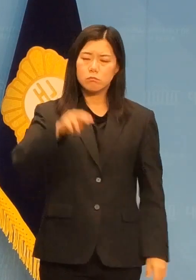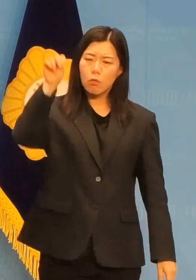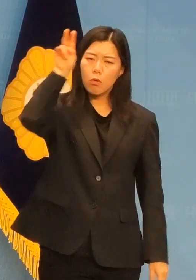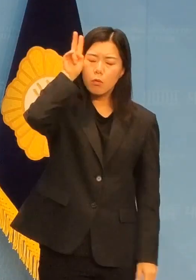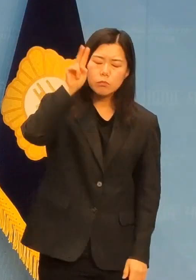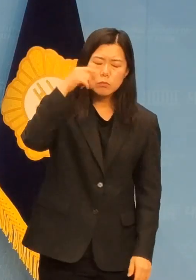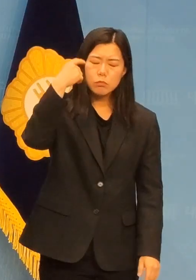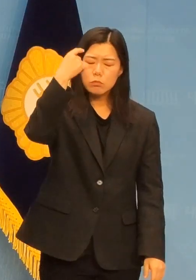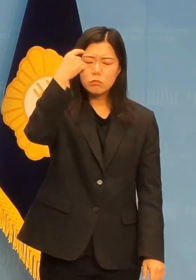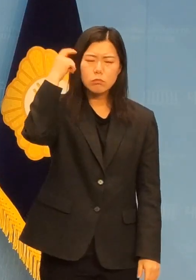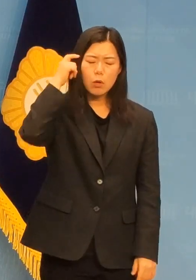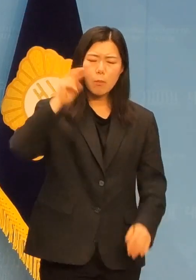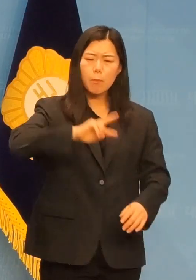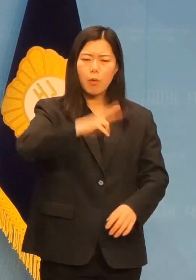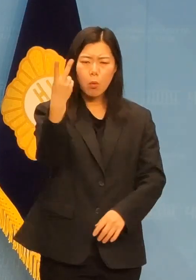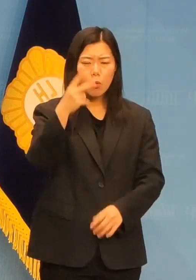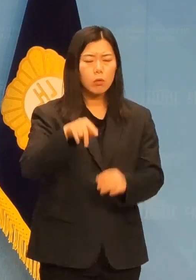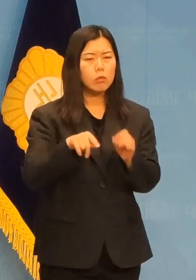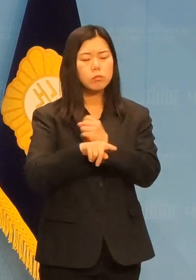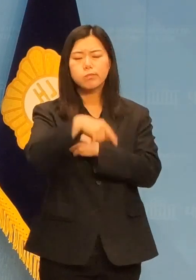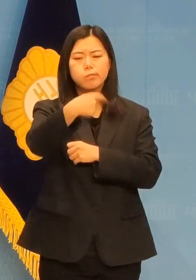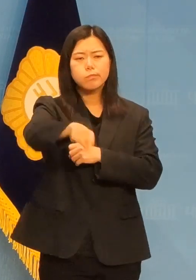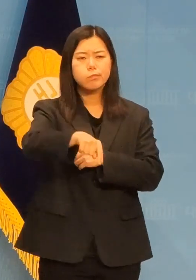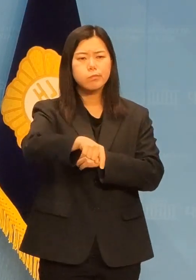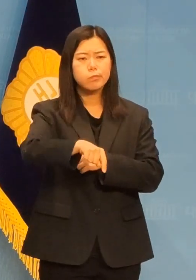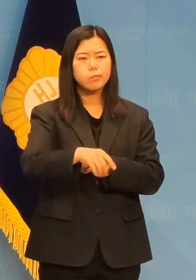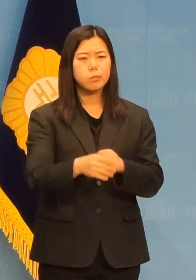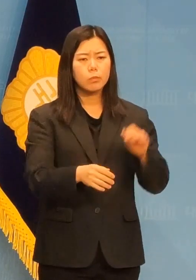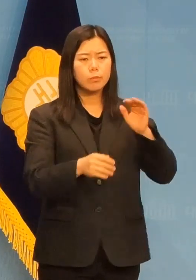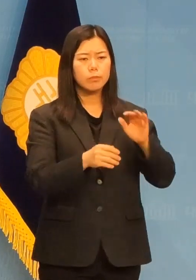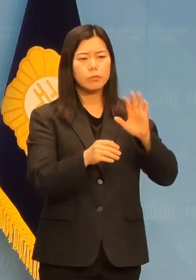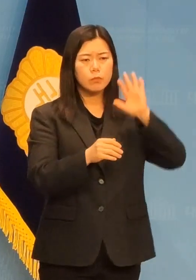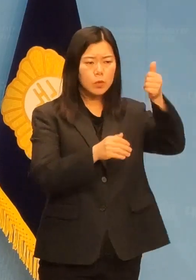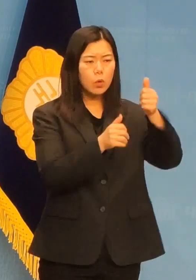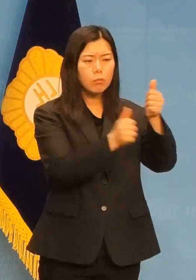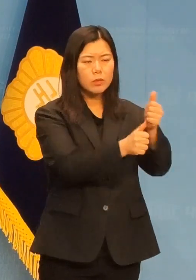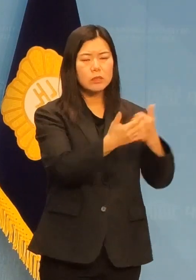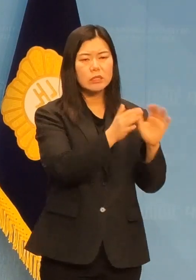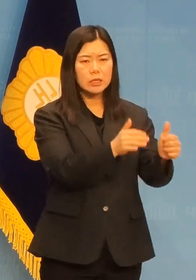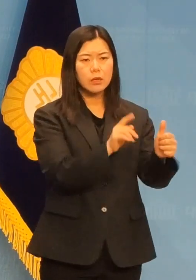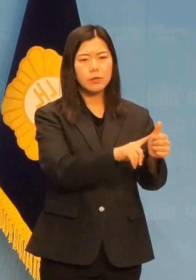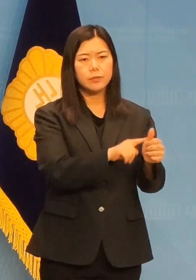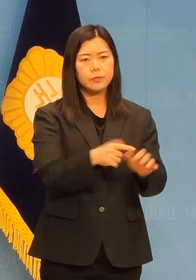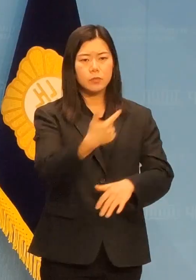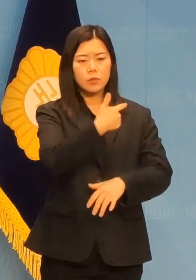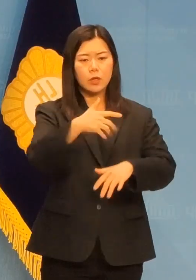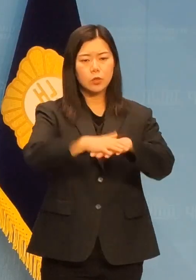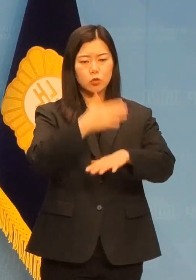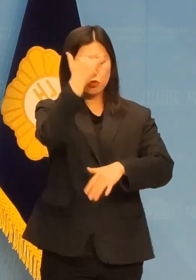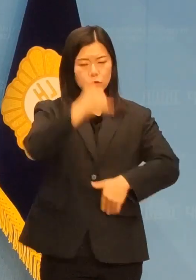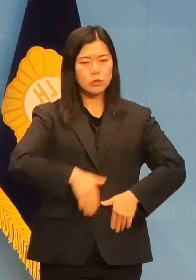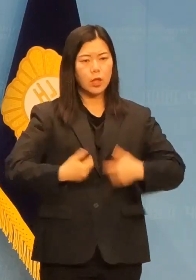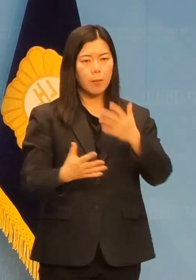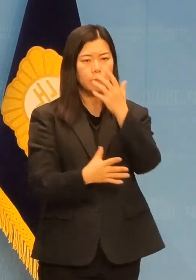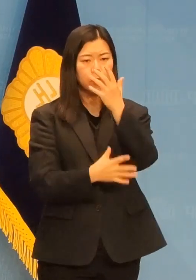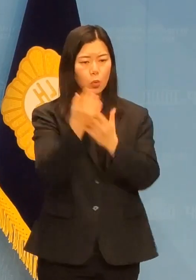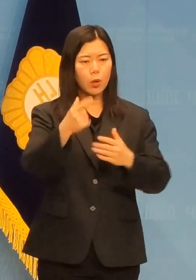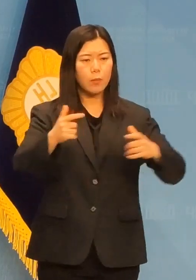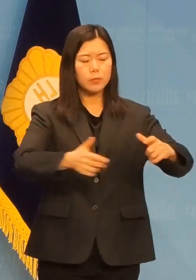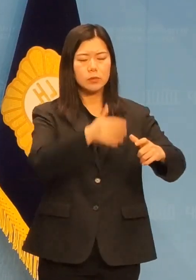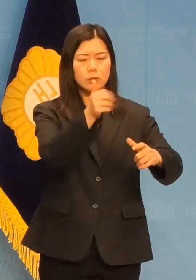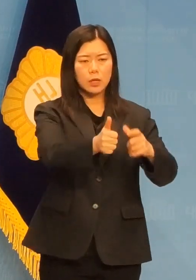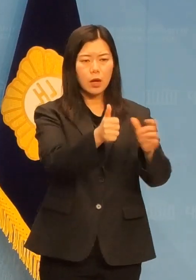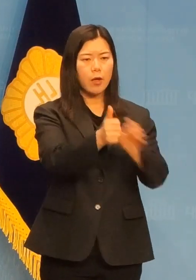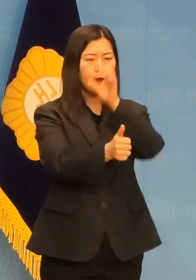태세 전환에 나선 이유가 강훈식 대통령 비서실장을 초대 대전 충남 통합 단체장으로